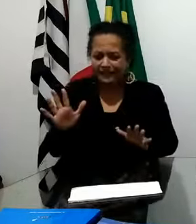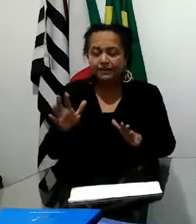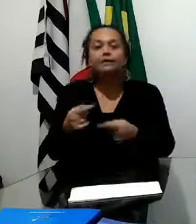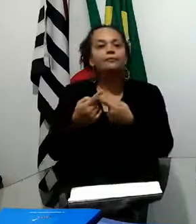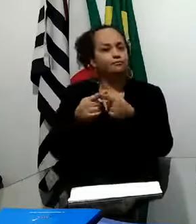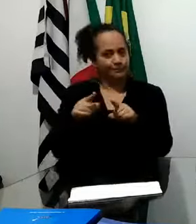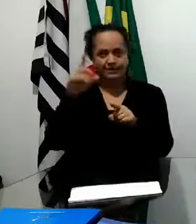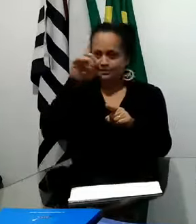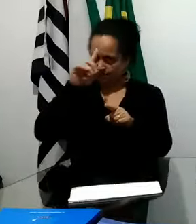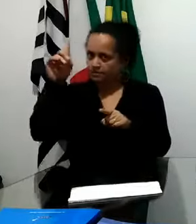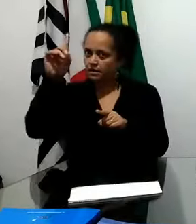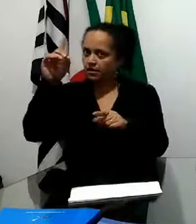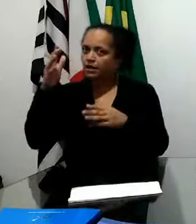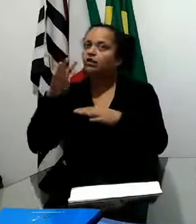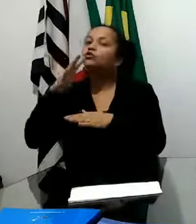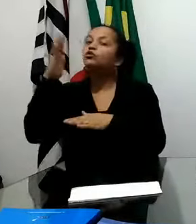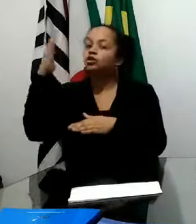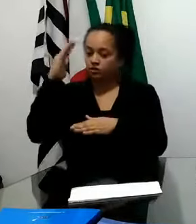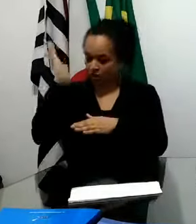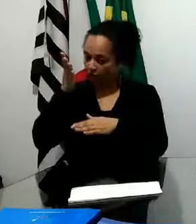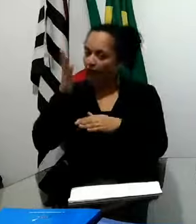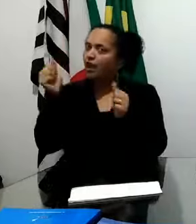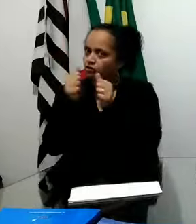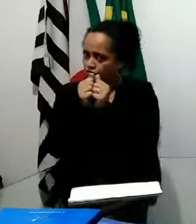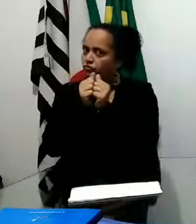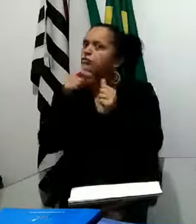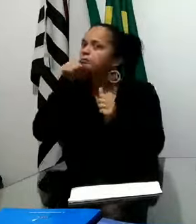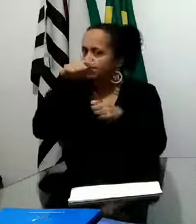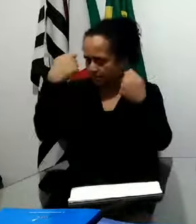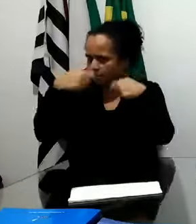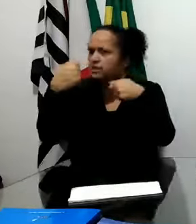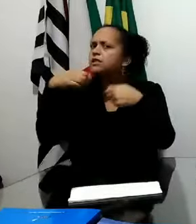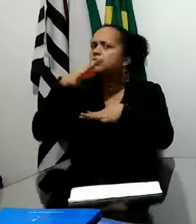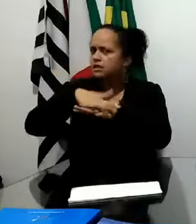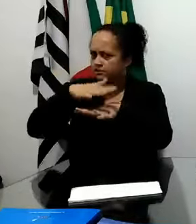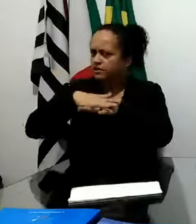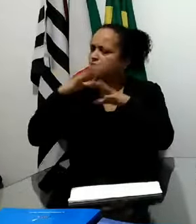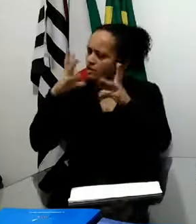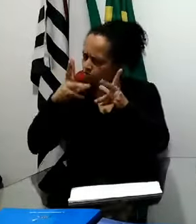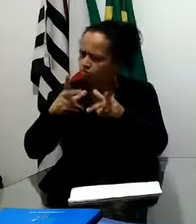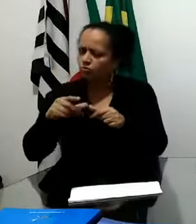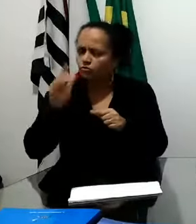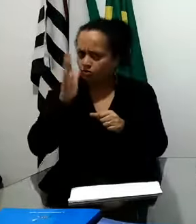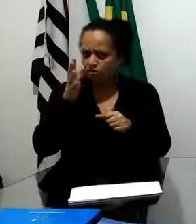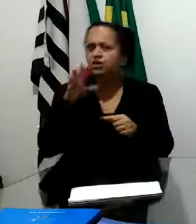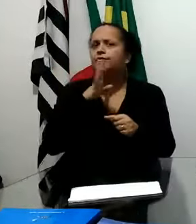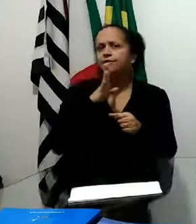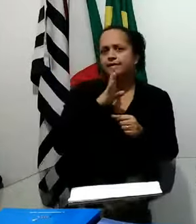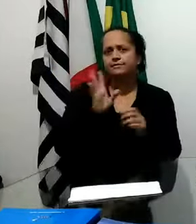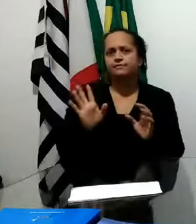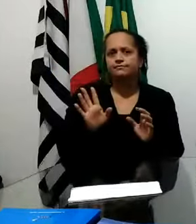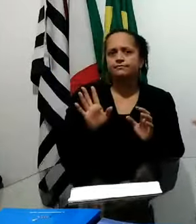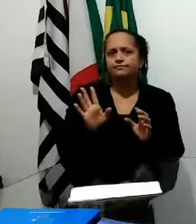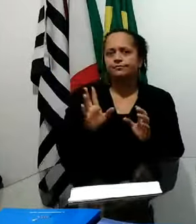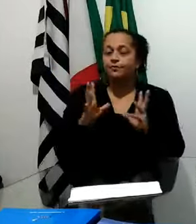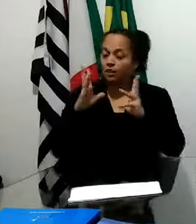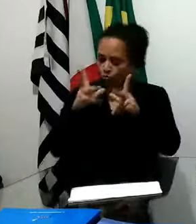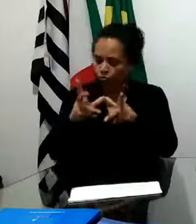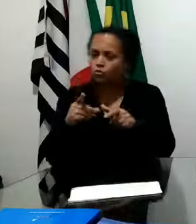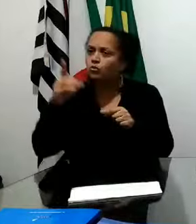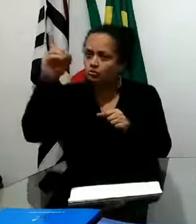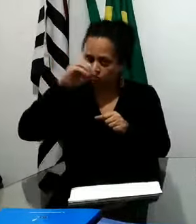nos chama nesses últimos dias para colocar em prática tudo aquilo que a gente já recebeu. Tudo aquilo que Ele